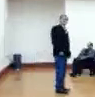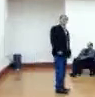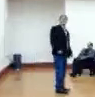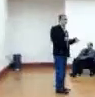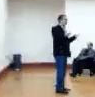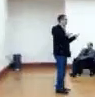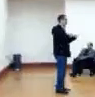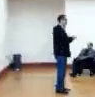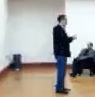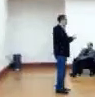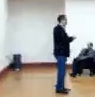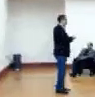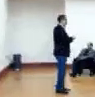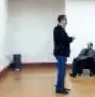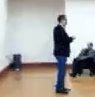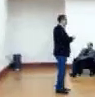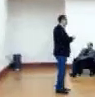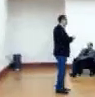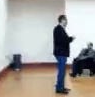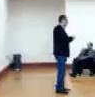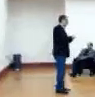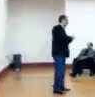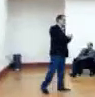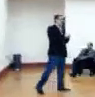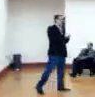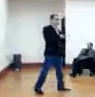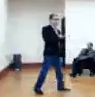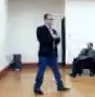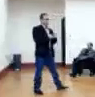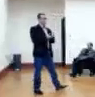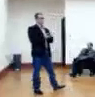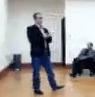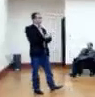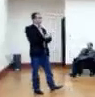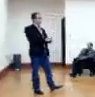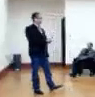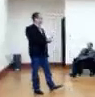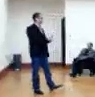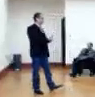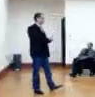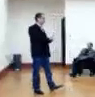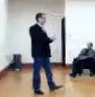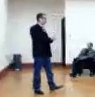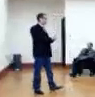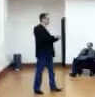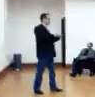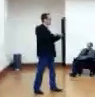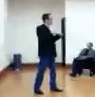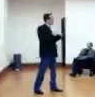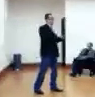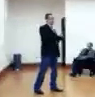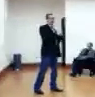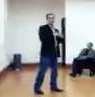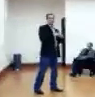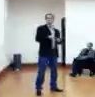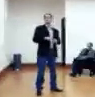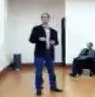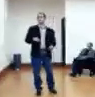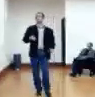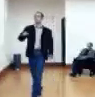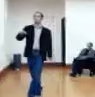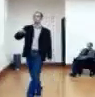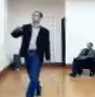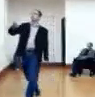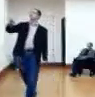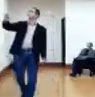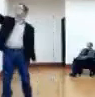tiene. Y tiene un espacio, tiene un área de diseño también. Entonces sí, una seña puede ser diseñada